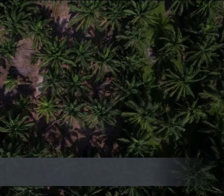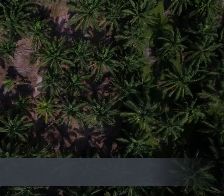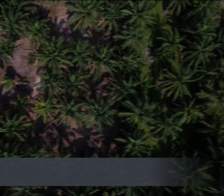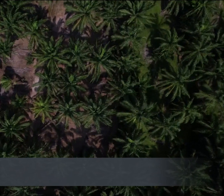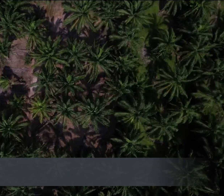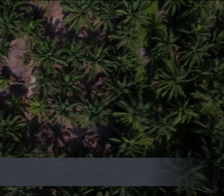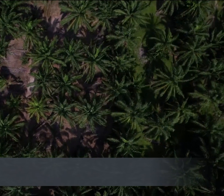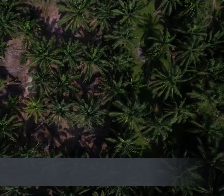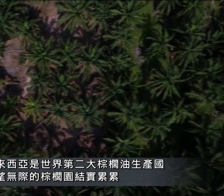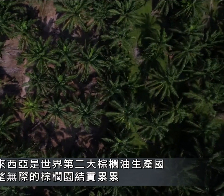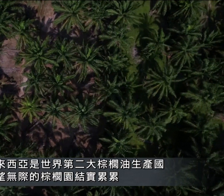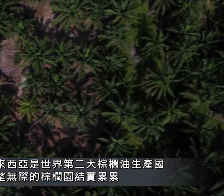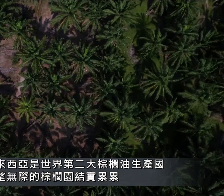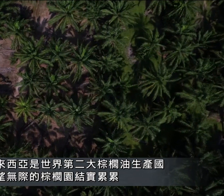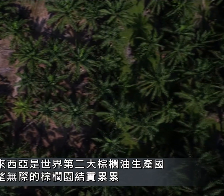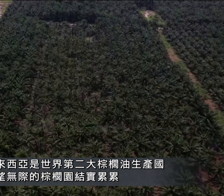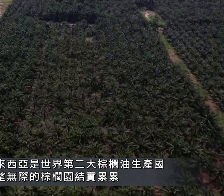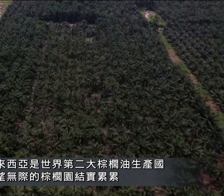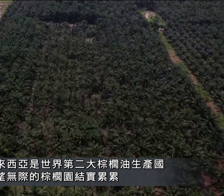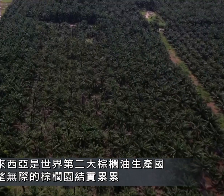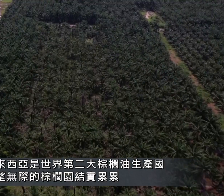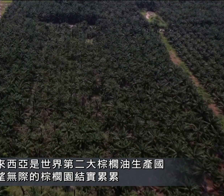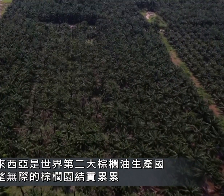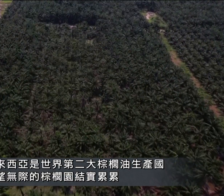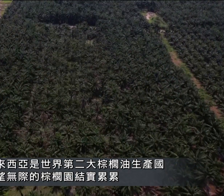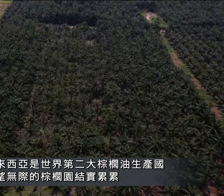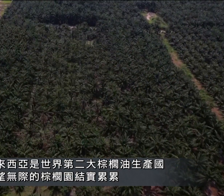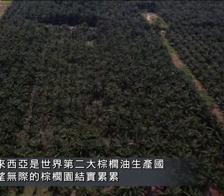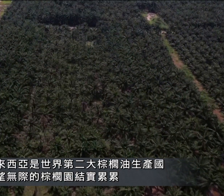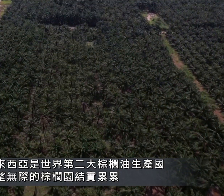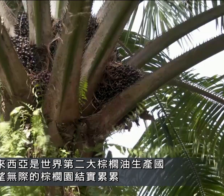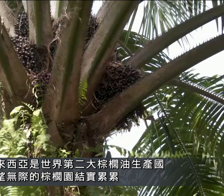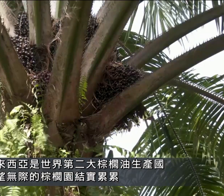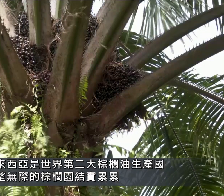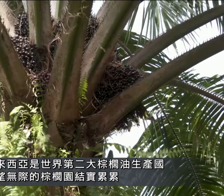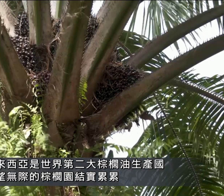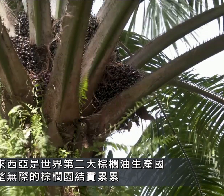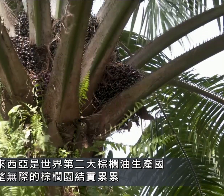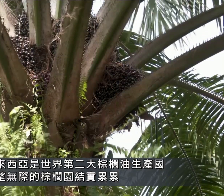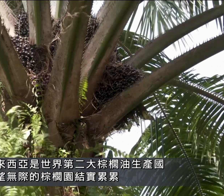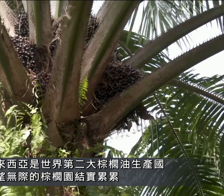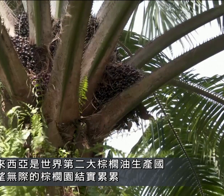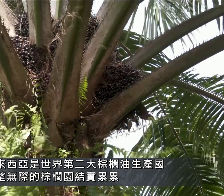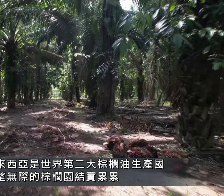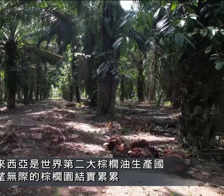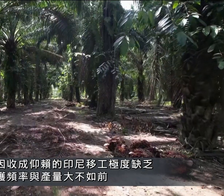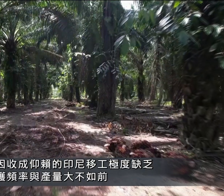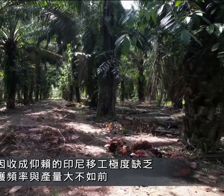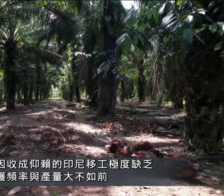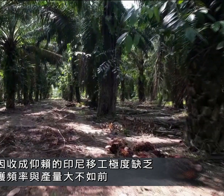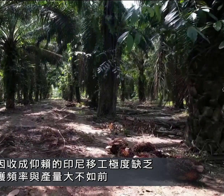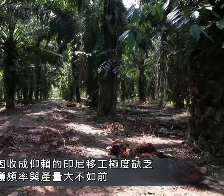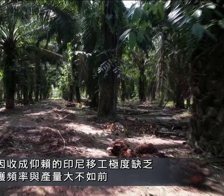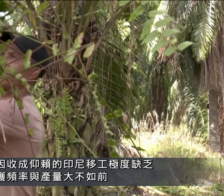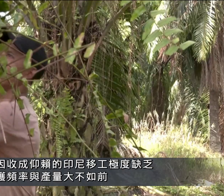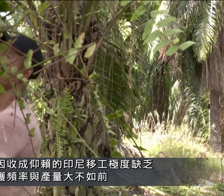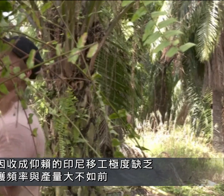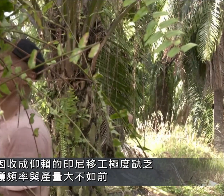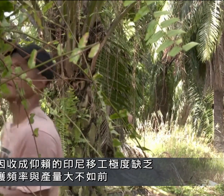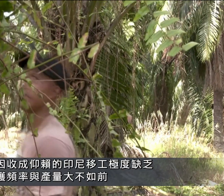马来西亚是世界第二大棕榈油生产国，一望无际的棕榈园结实累累，却因为收成所仰赖的印尼移工极